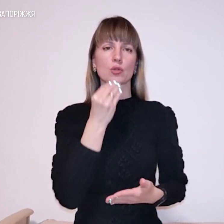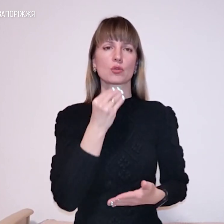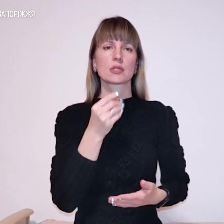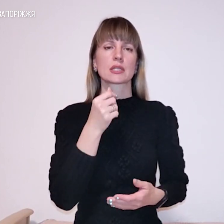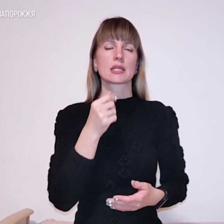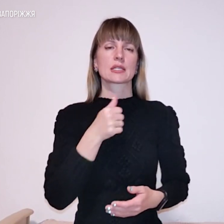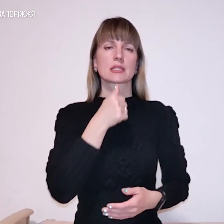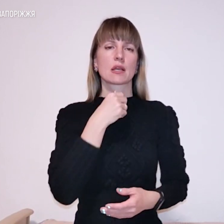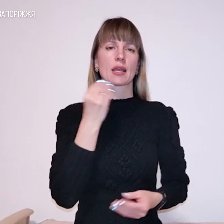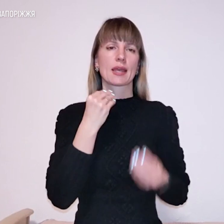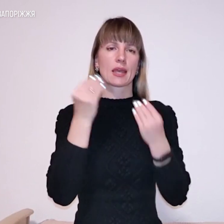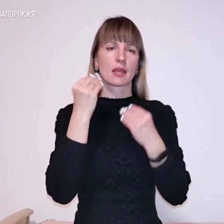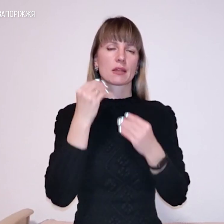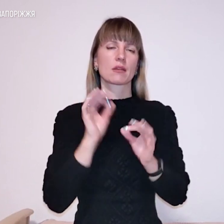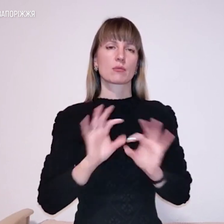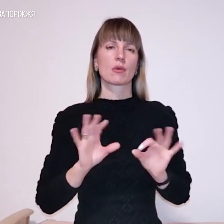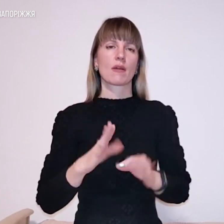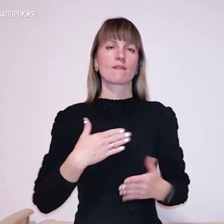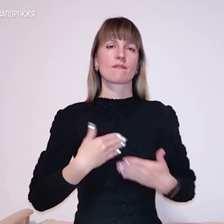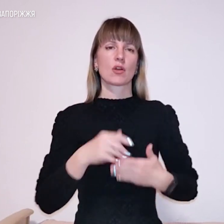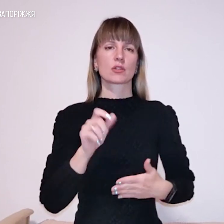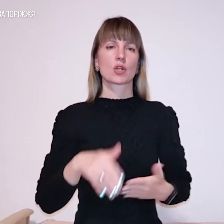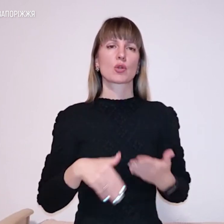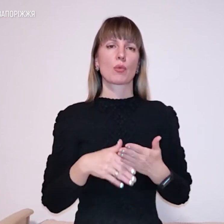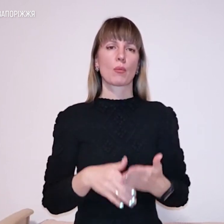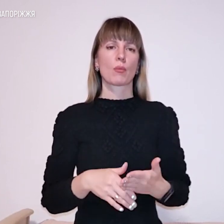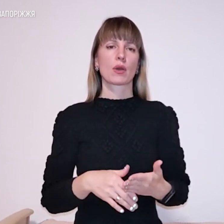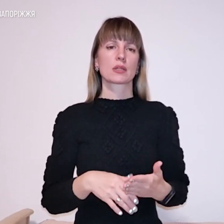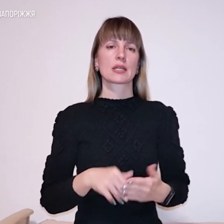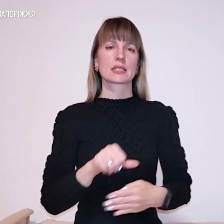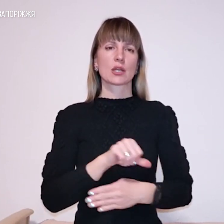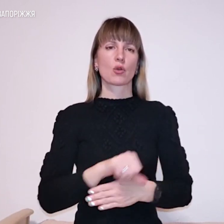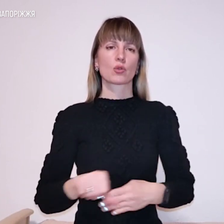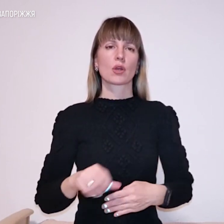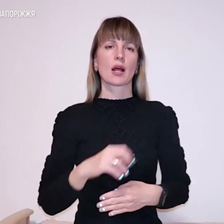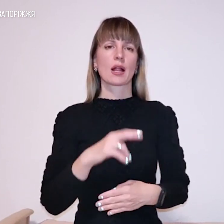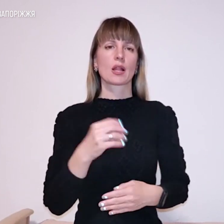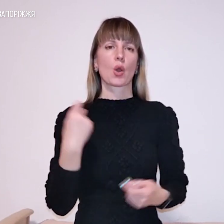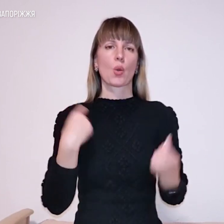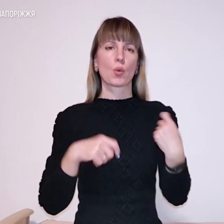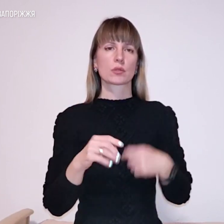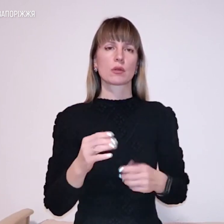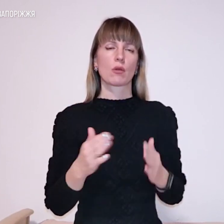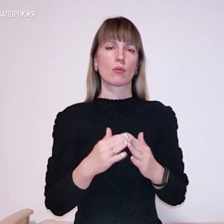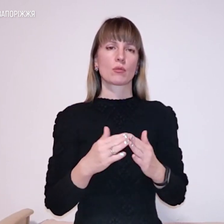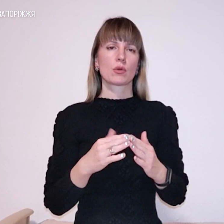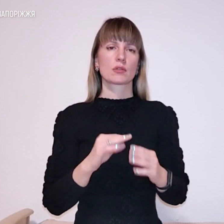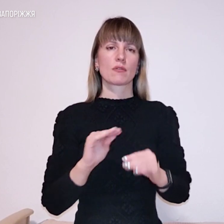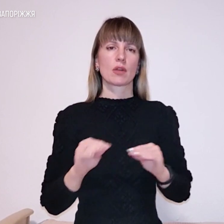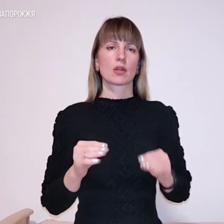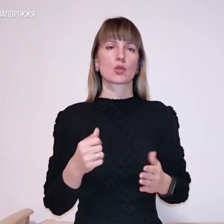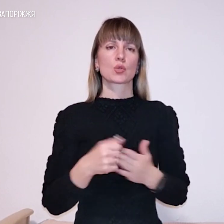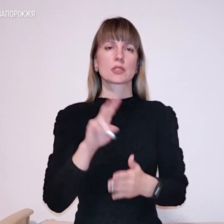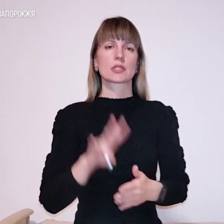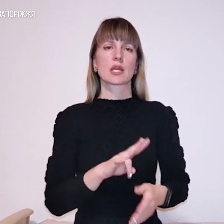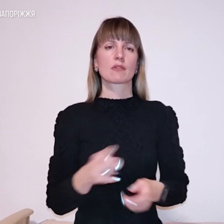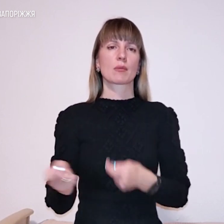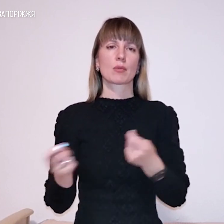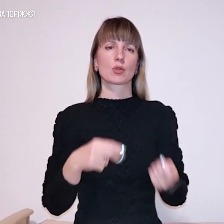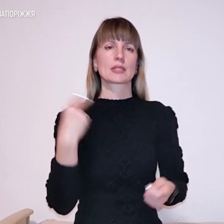засобами гігієни, розповідає волонтерка, допомагають з-за кордону. А от одяг та побутові речі до церкви приносять запоріжці.